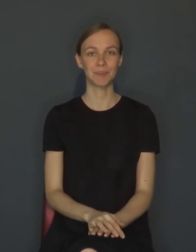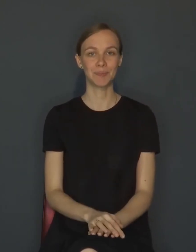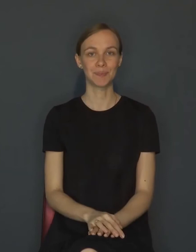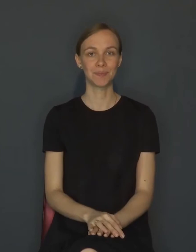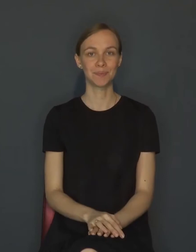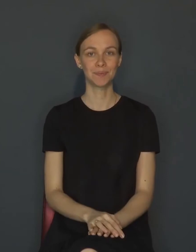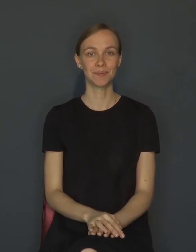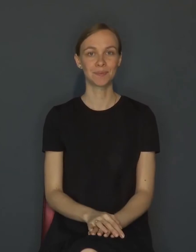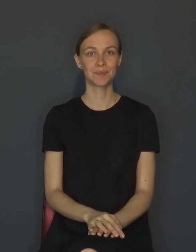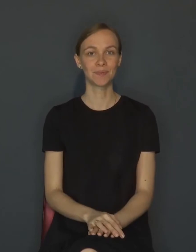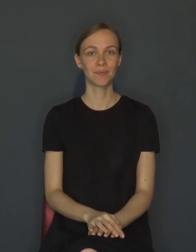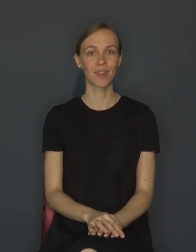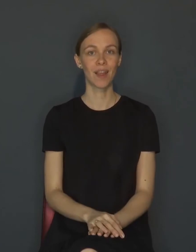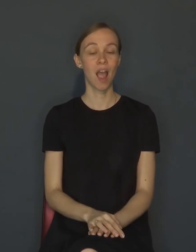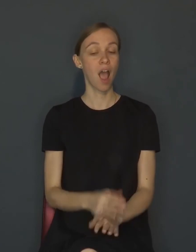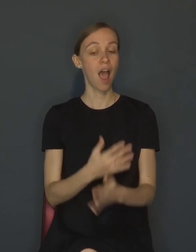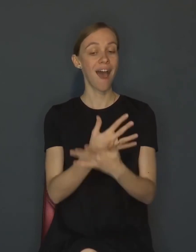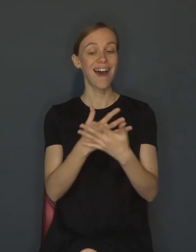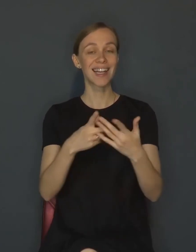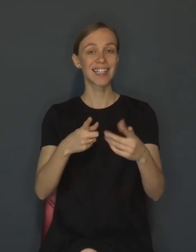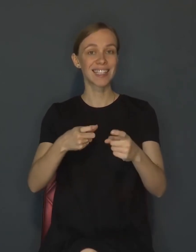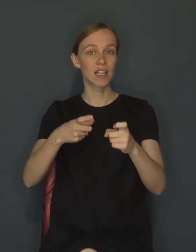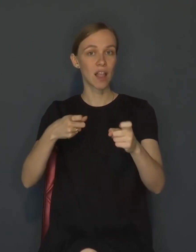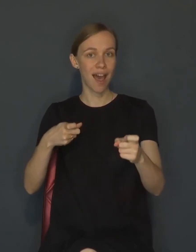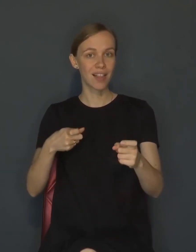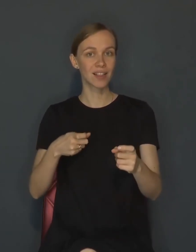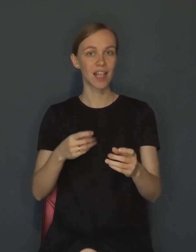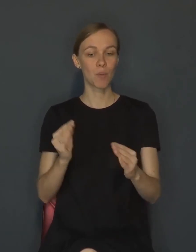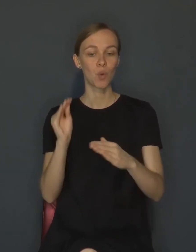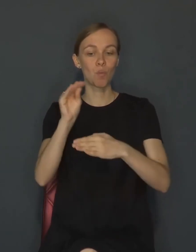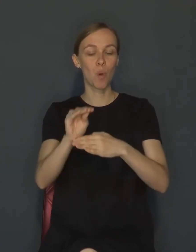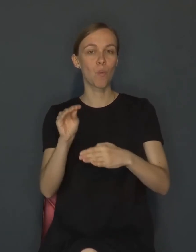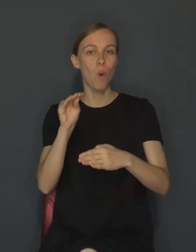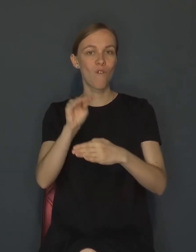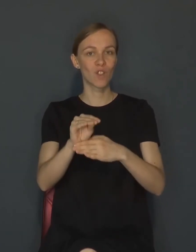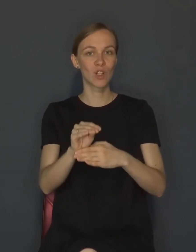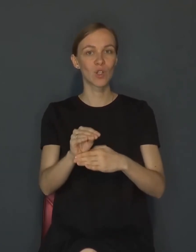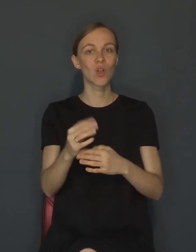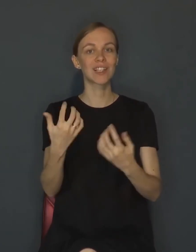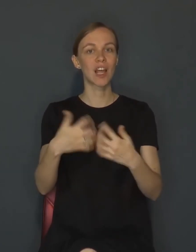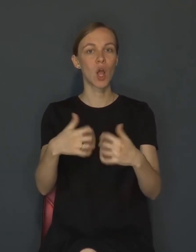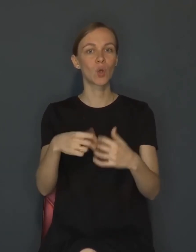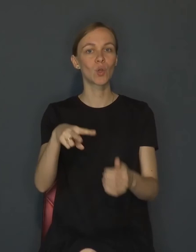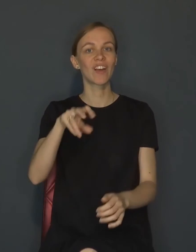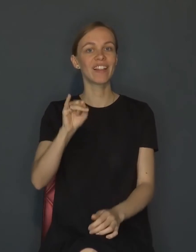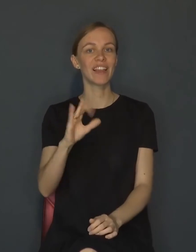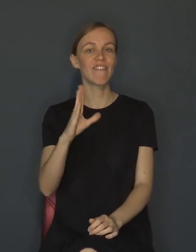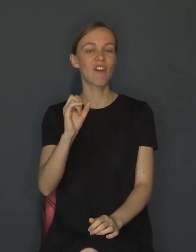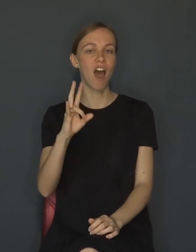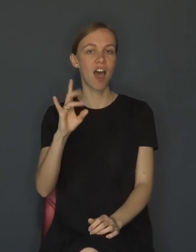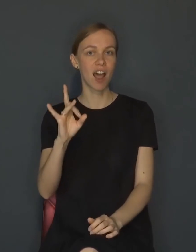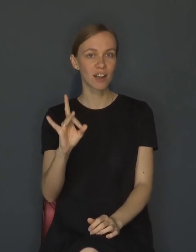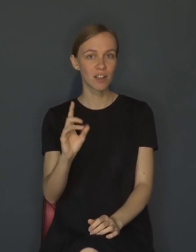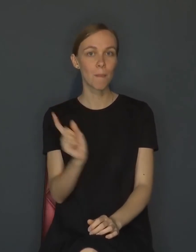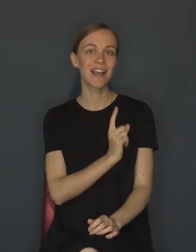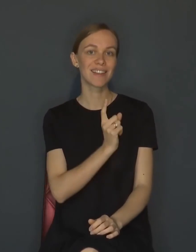Арсенал замку поповнювався за рахунок ливарної майстерні, так званої